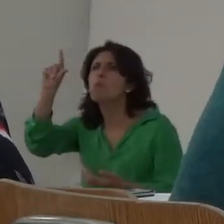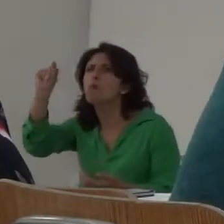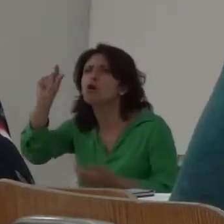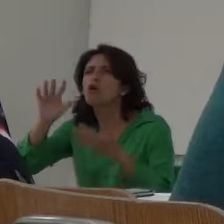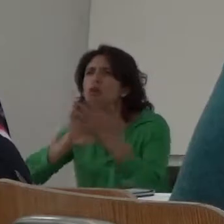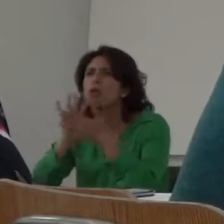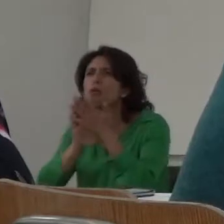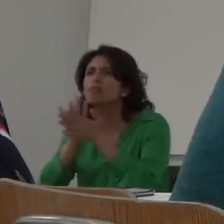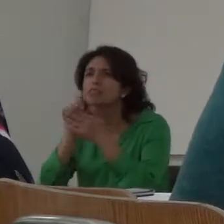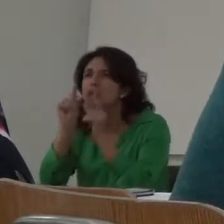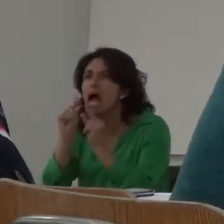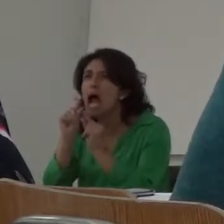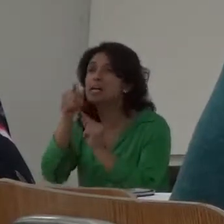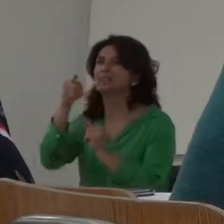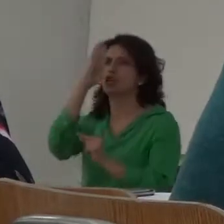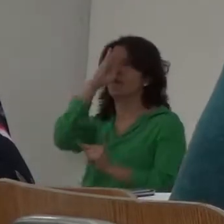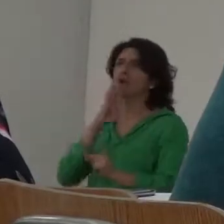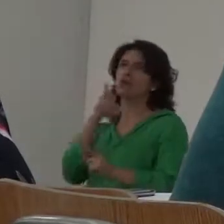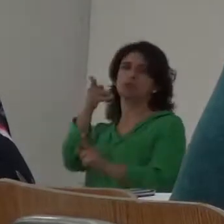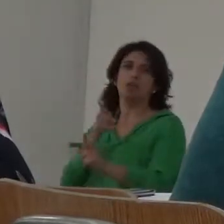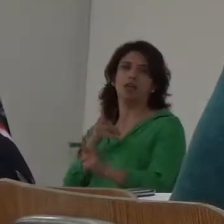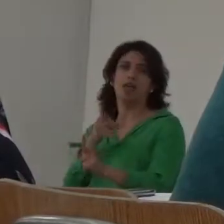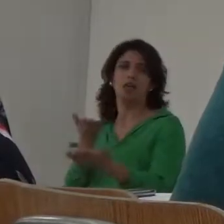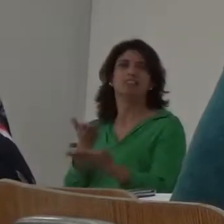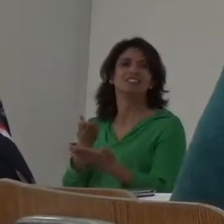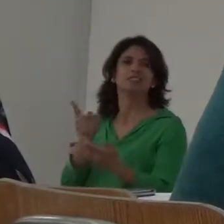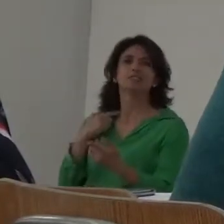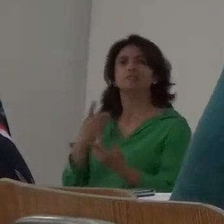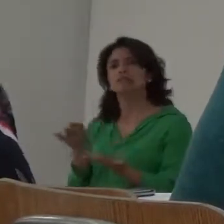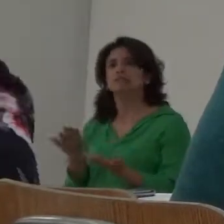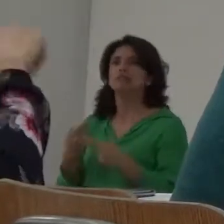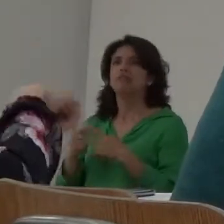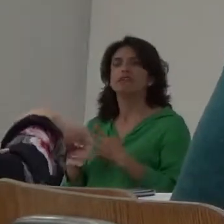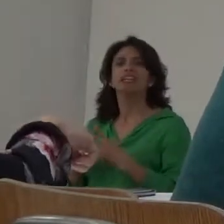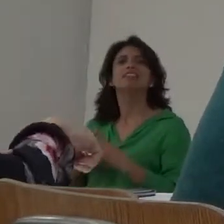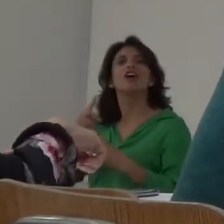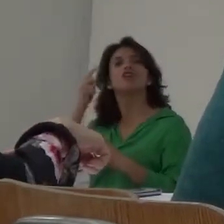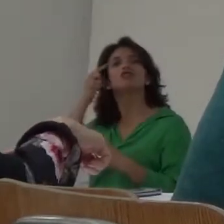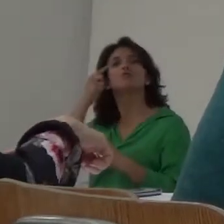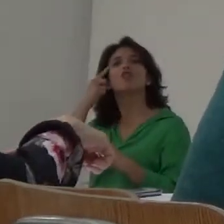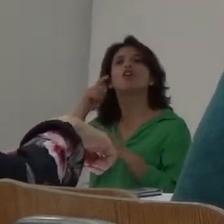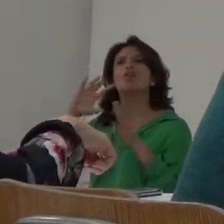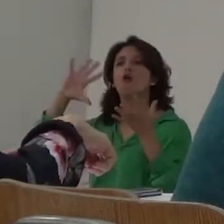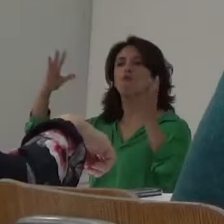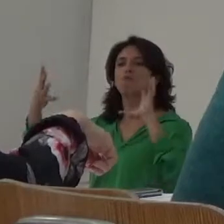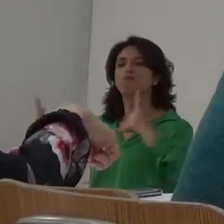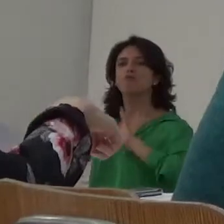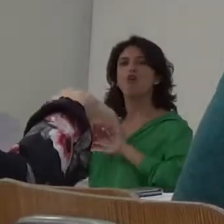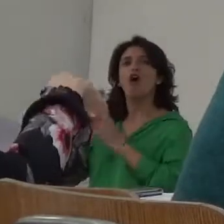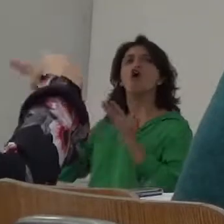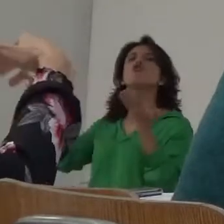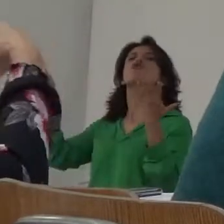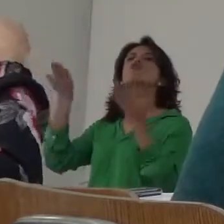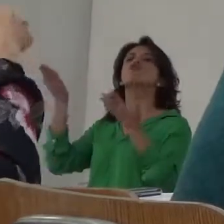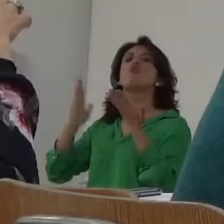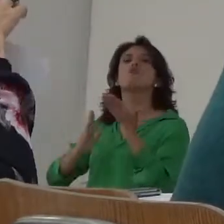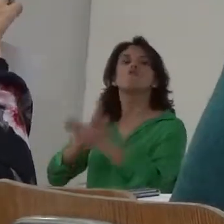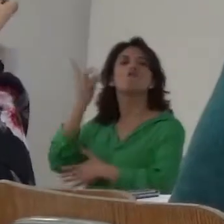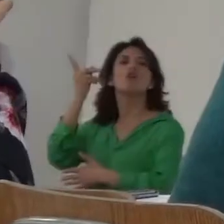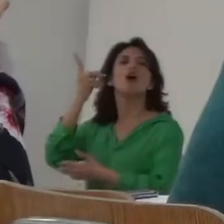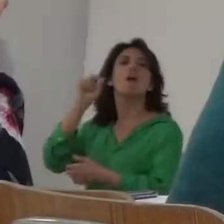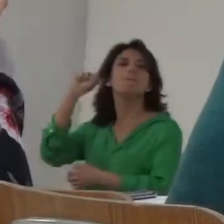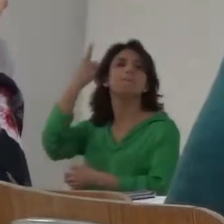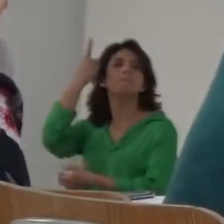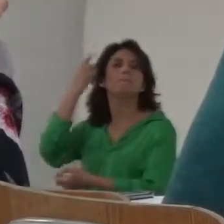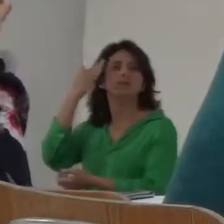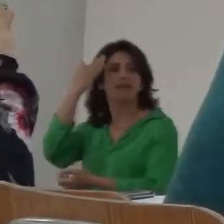señas. Entonces tienen concepciones distintas de ser sordos. Por lo tanto, pues, ¿cómo fue tu primer día de clase en la escuela de sordos? Es la pregunta